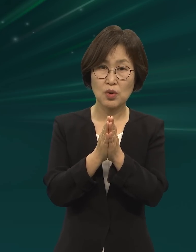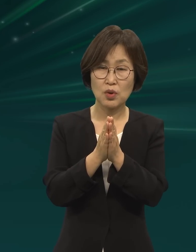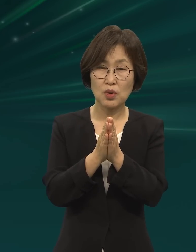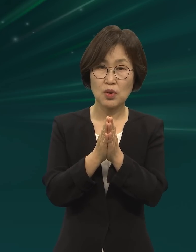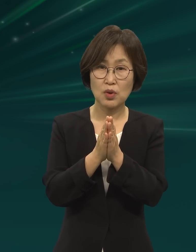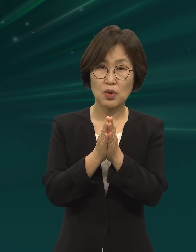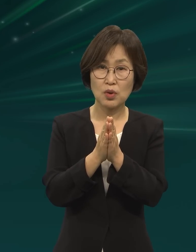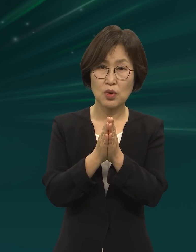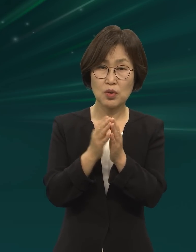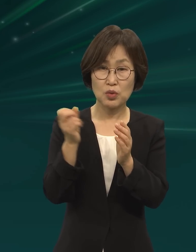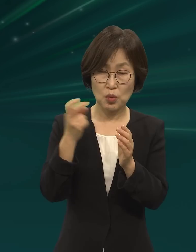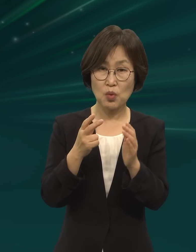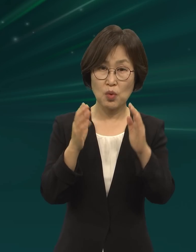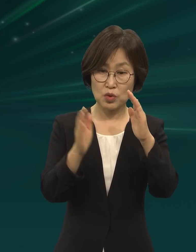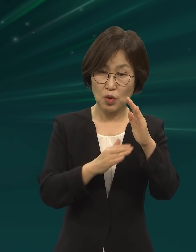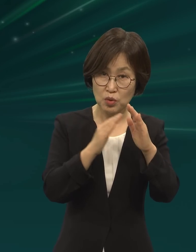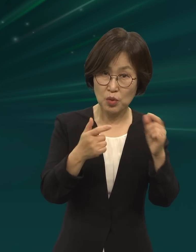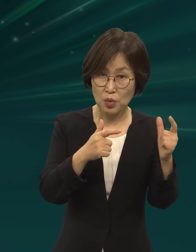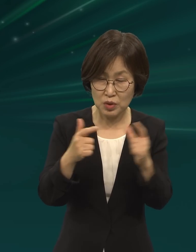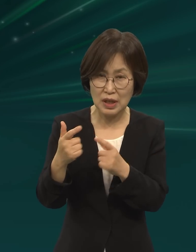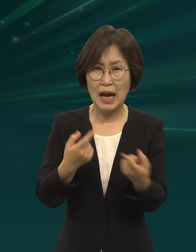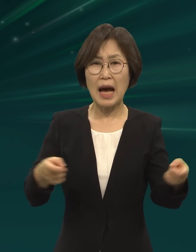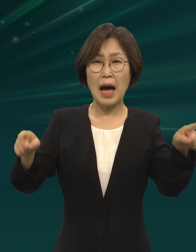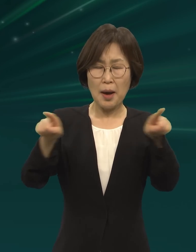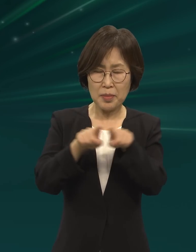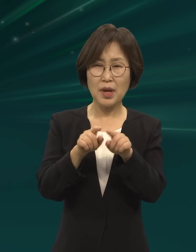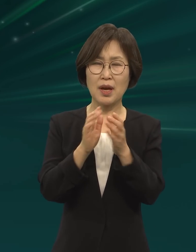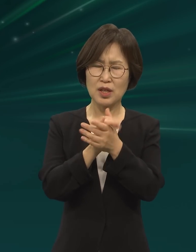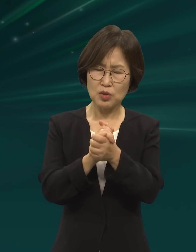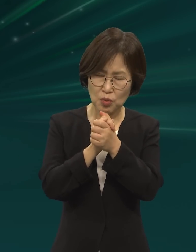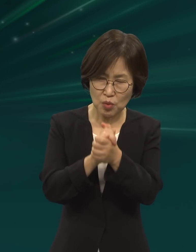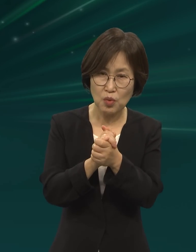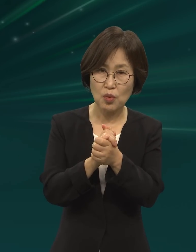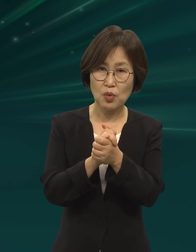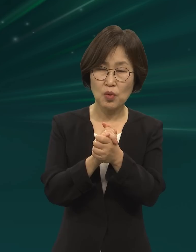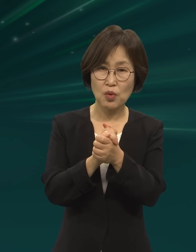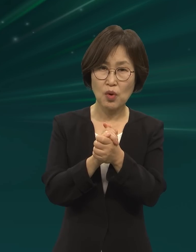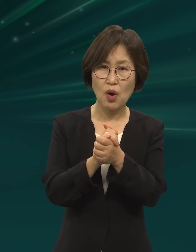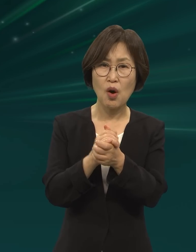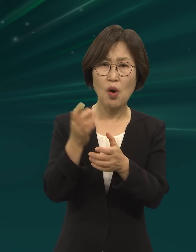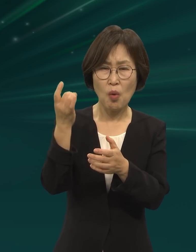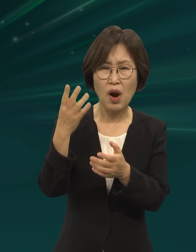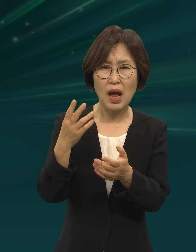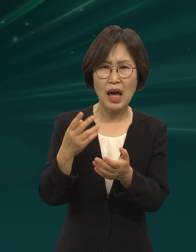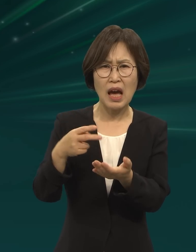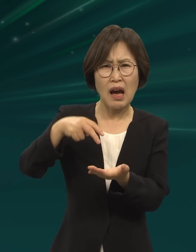또 제자들이, 리더들이 함께 기도하니 이분이 일어났습니다.